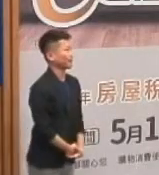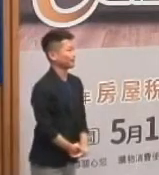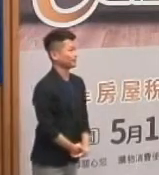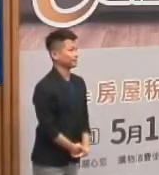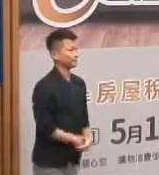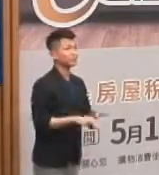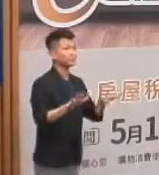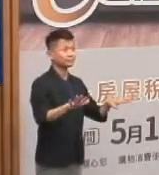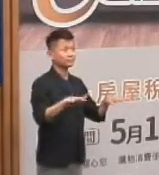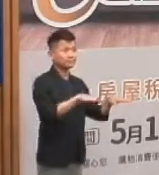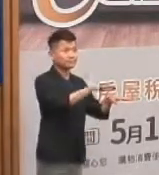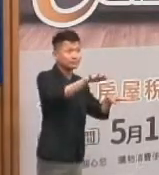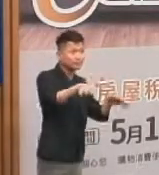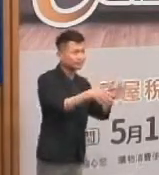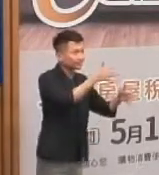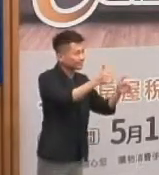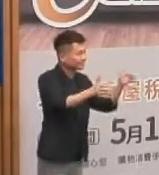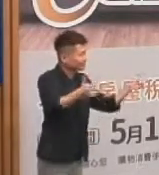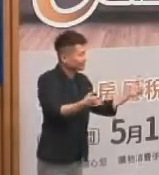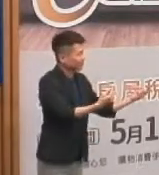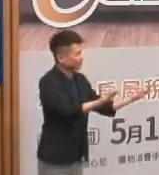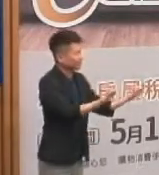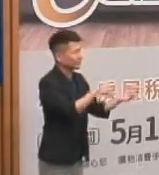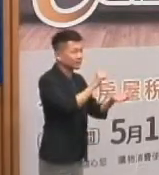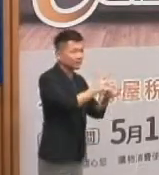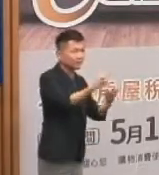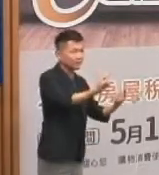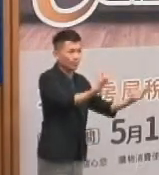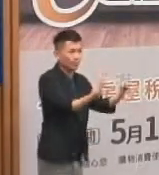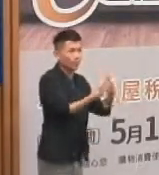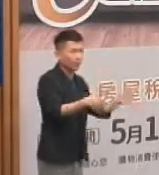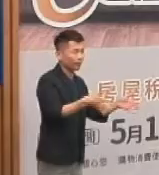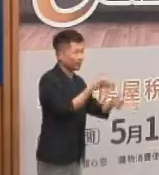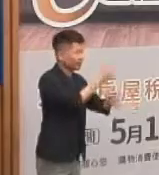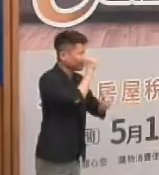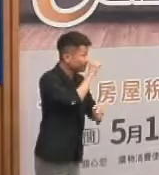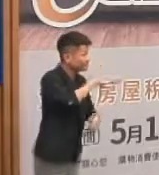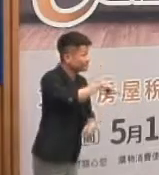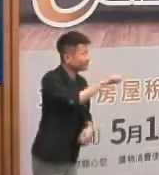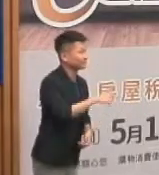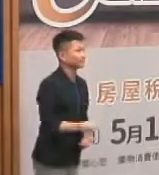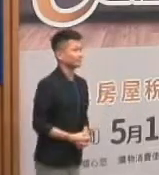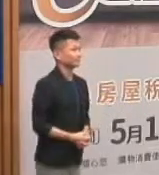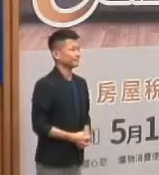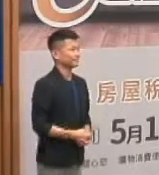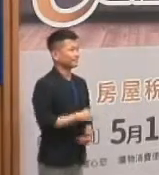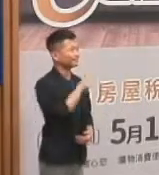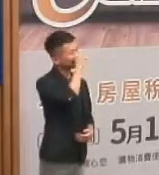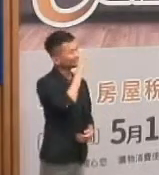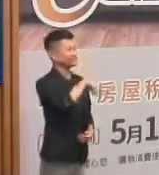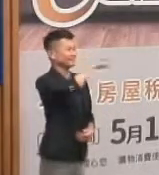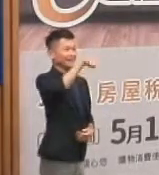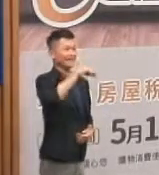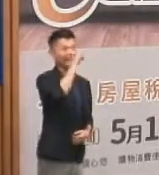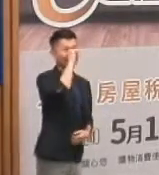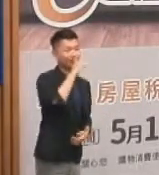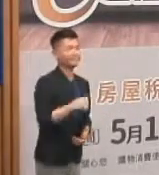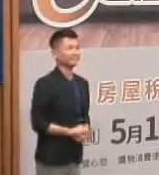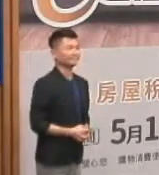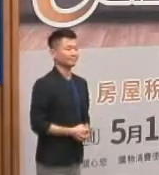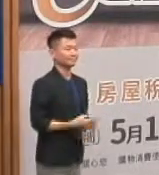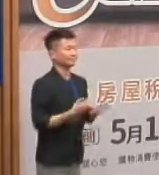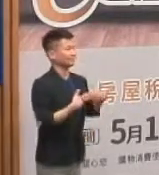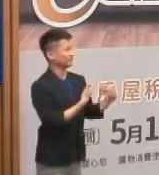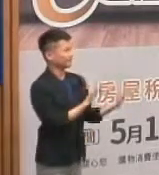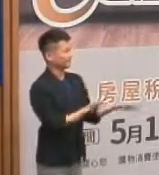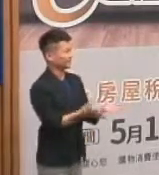那我们今天现场莅临很多的长官，有很多的媒体友们，先和大家问声好。 好的 ，Hello， 大家好，那也欢